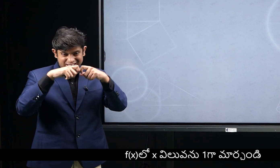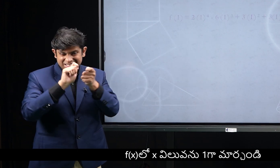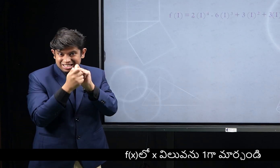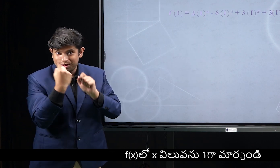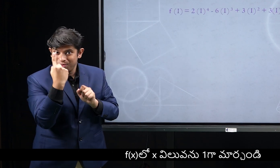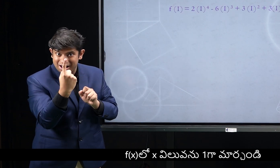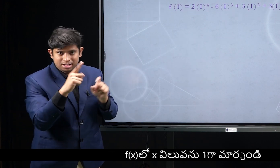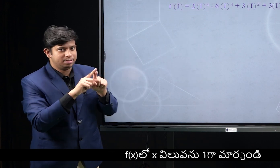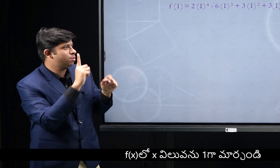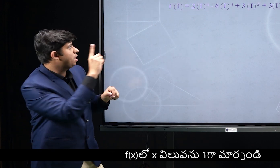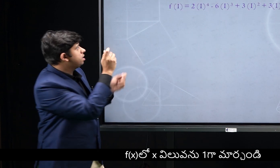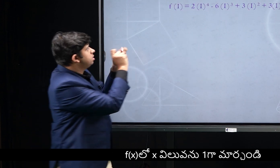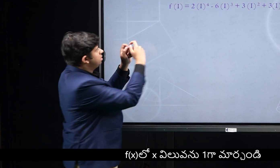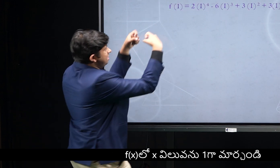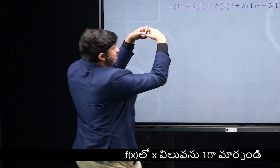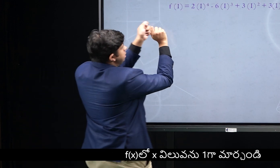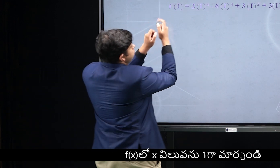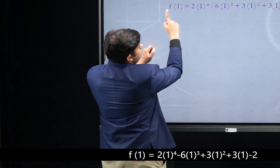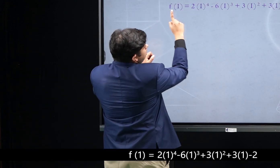fxలో x విలువను 1గా మార్చండి.